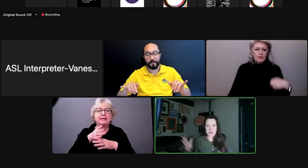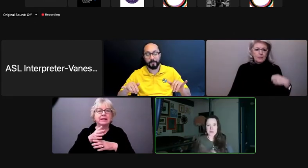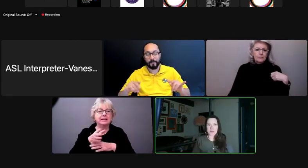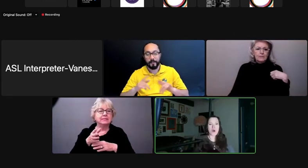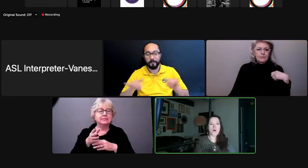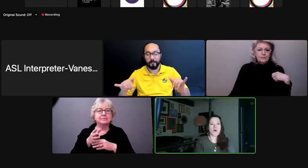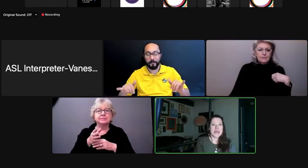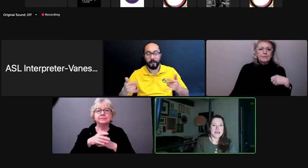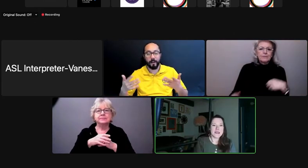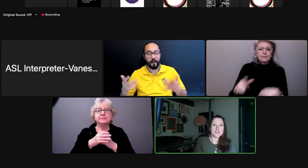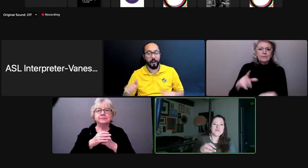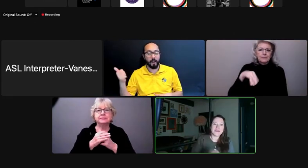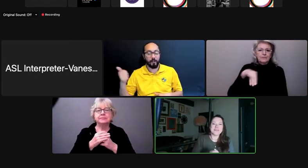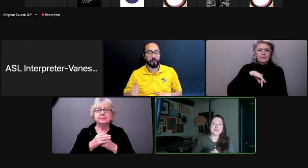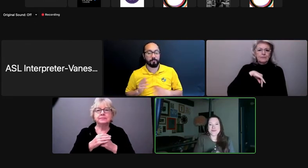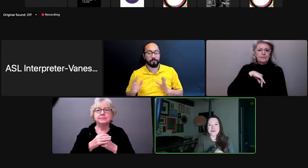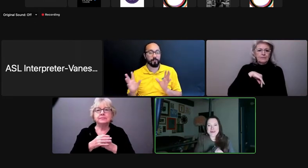et